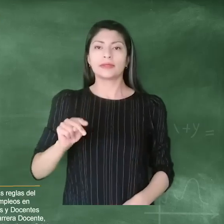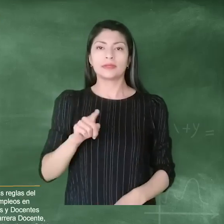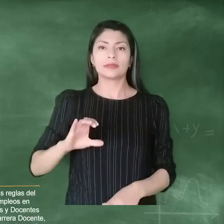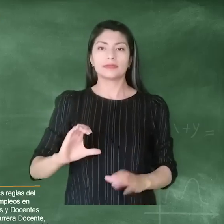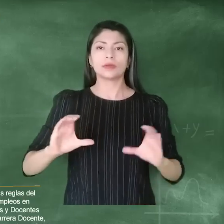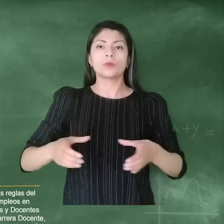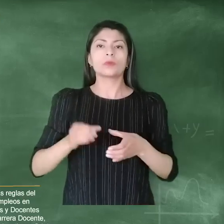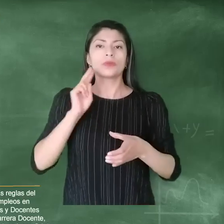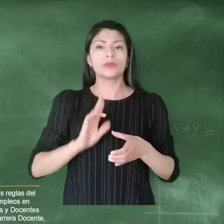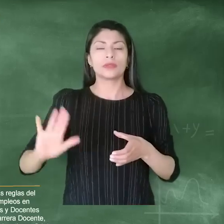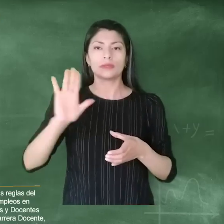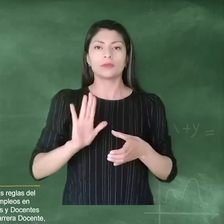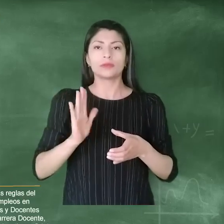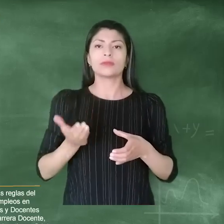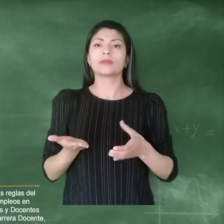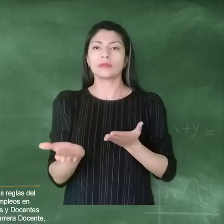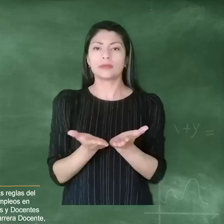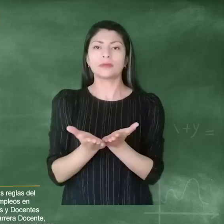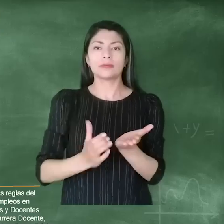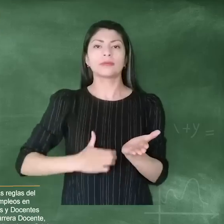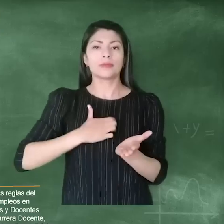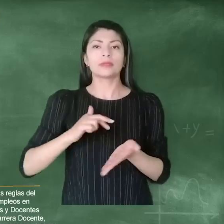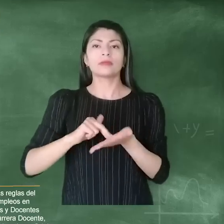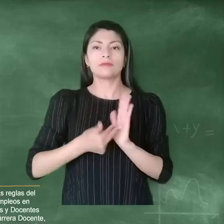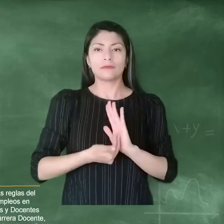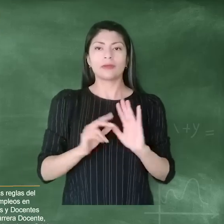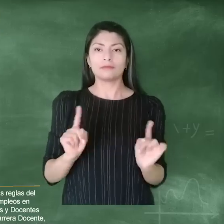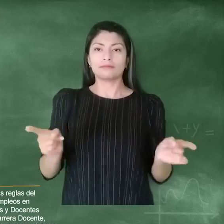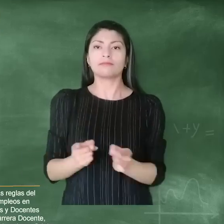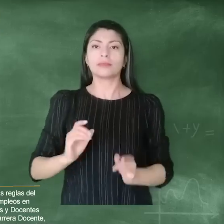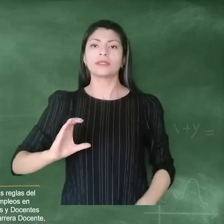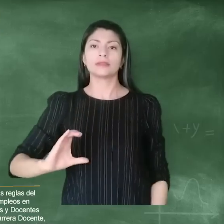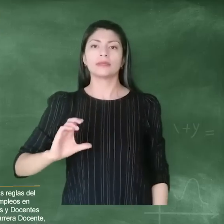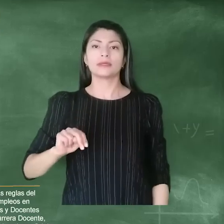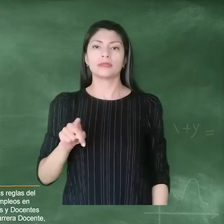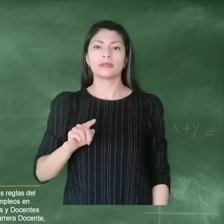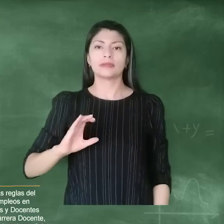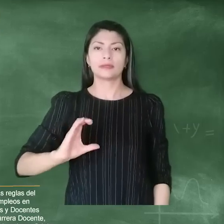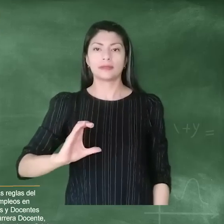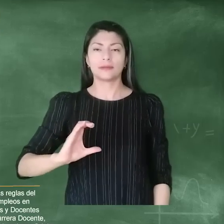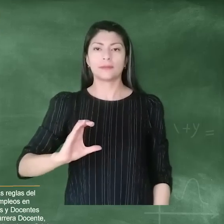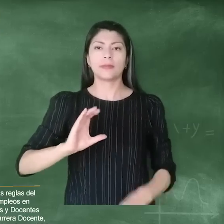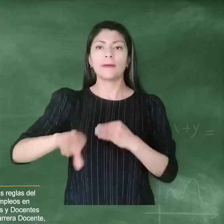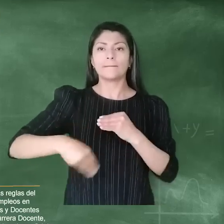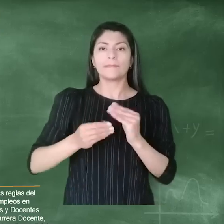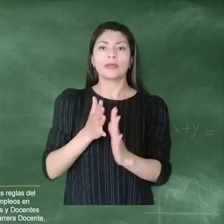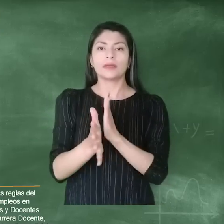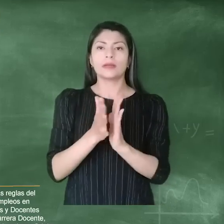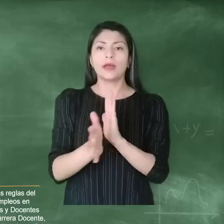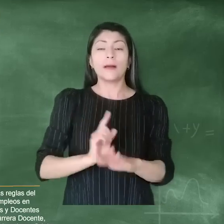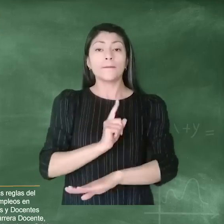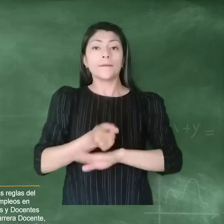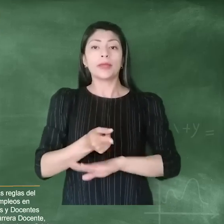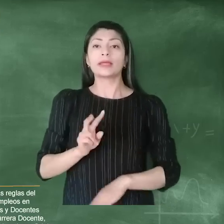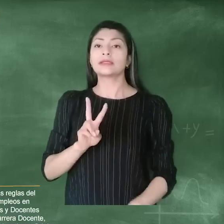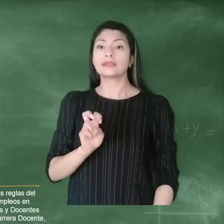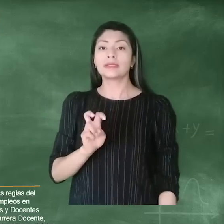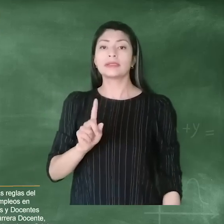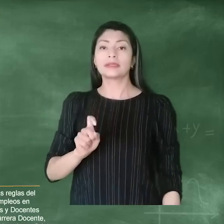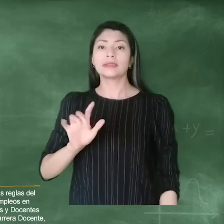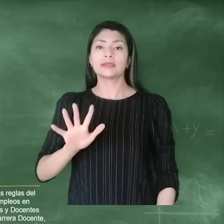Comisión Nacional del Servicio Civil, en adelante CNSC. Adicional, mediante